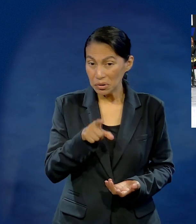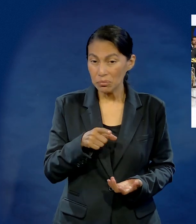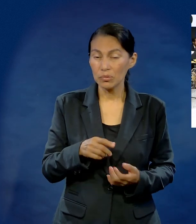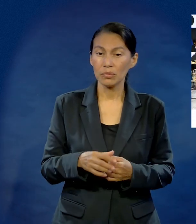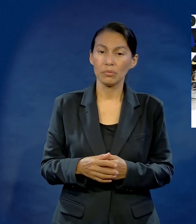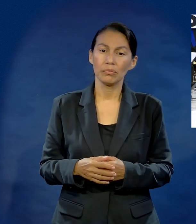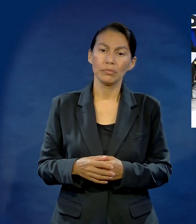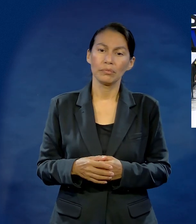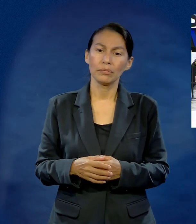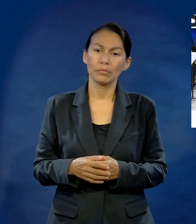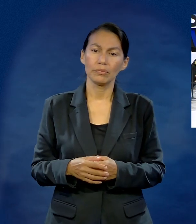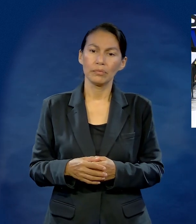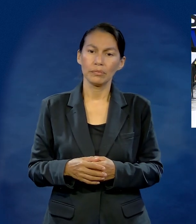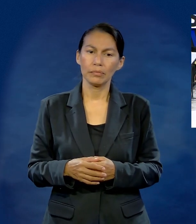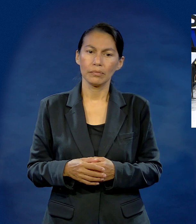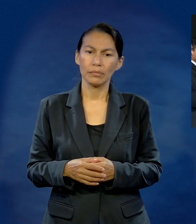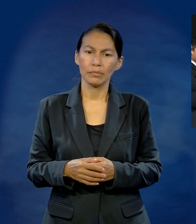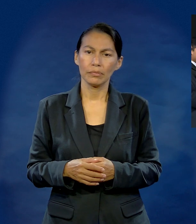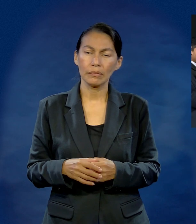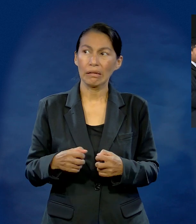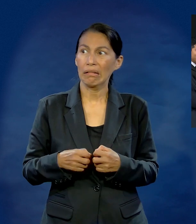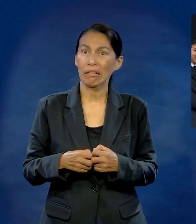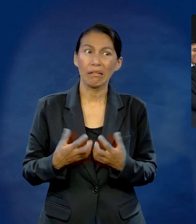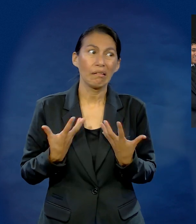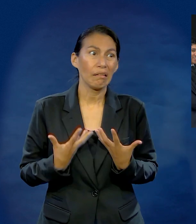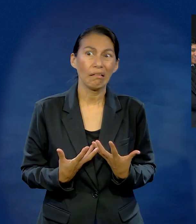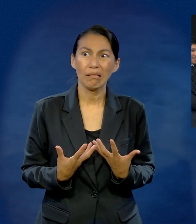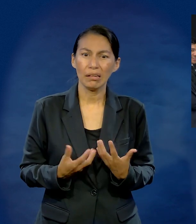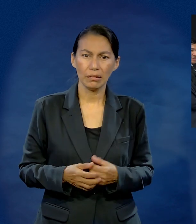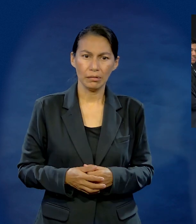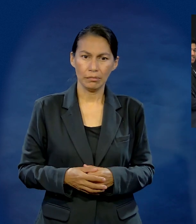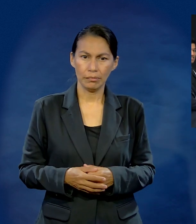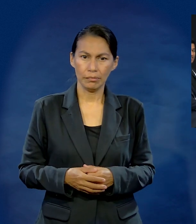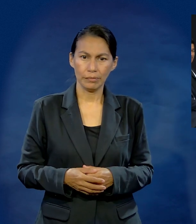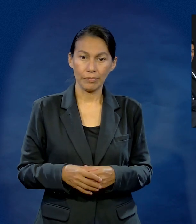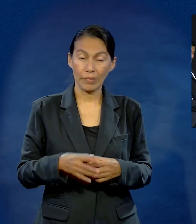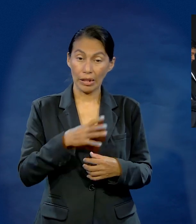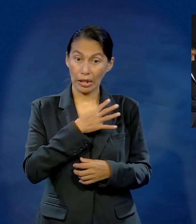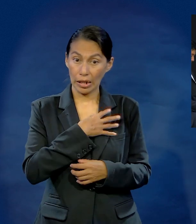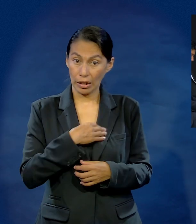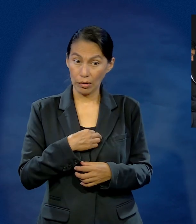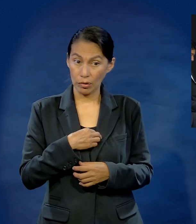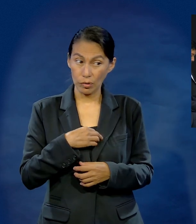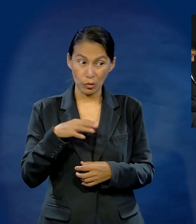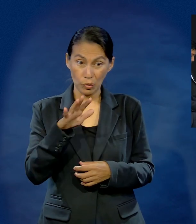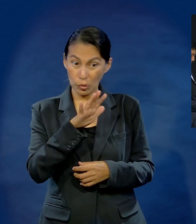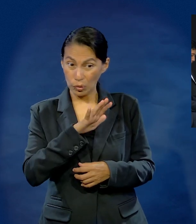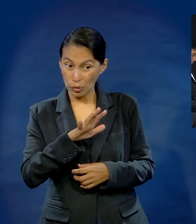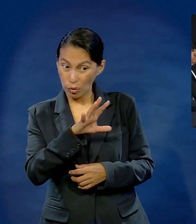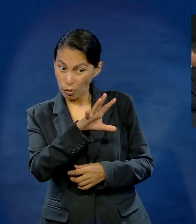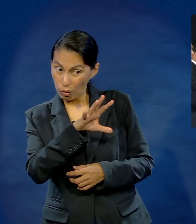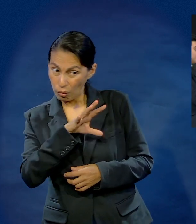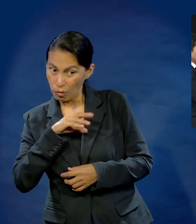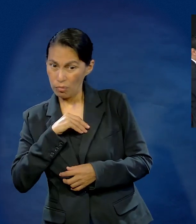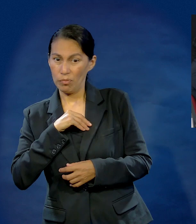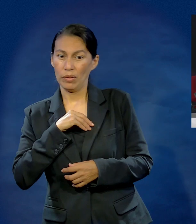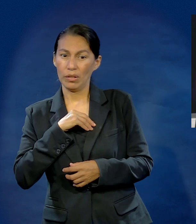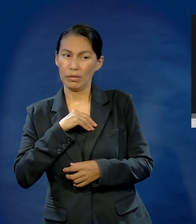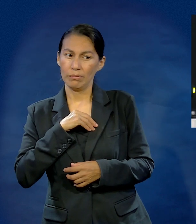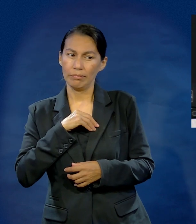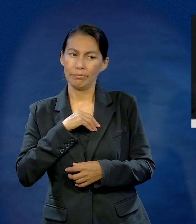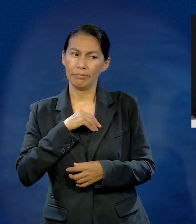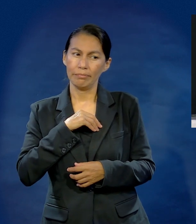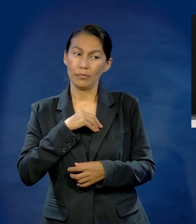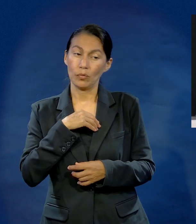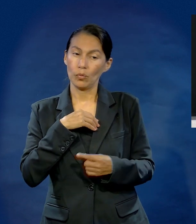Ya Isaac vio a su papá conectado con Dios, las promesas, el padre de la fe. Entonces la pregunta es, ¿por qué repetir lo mismo? Y este es el